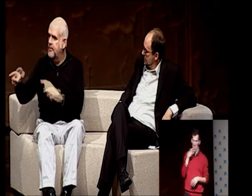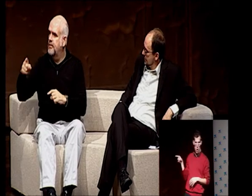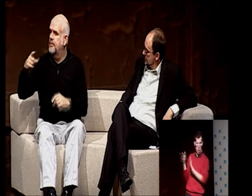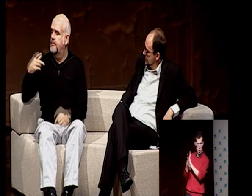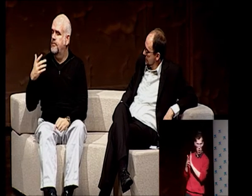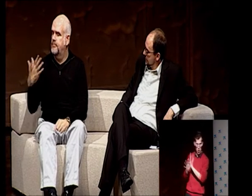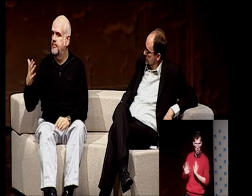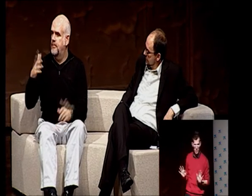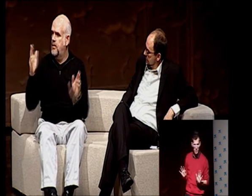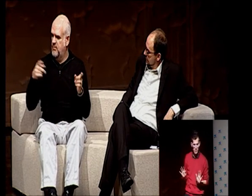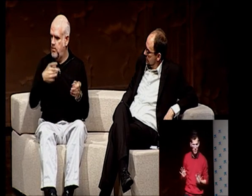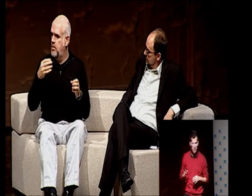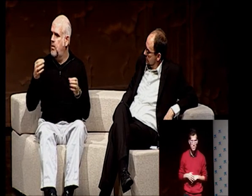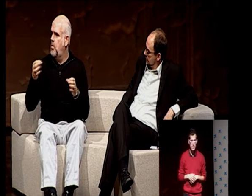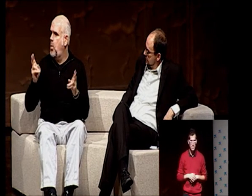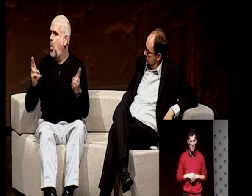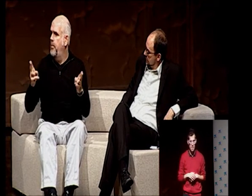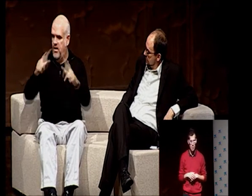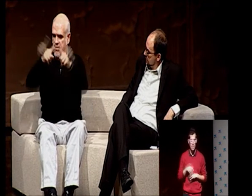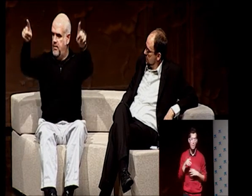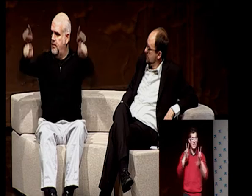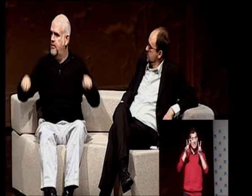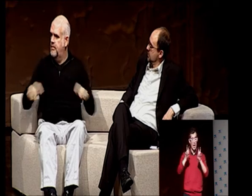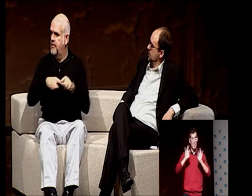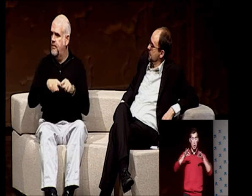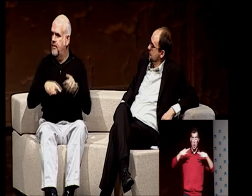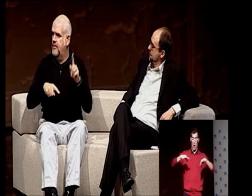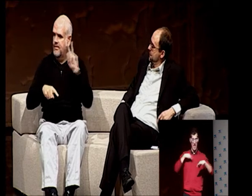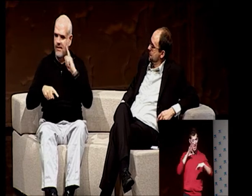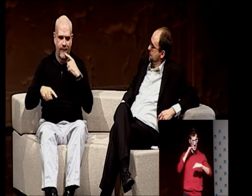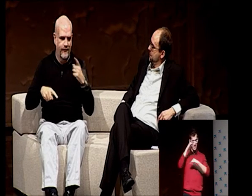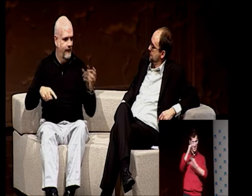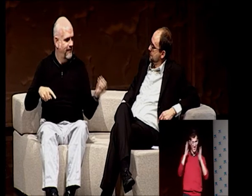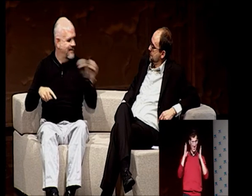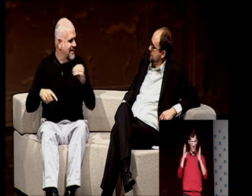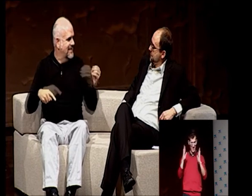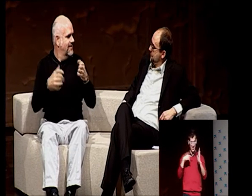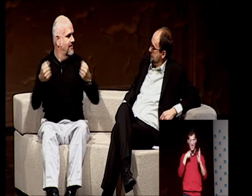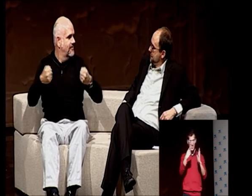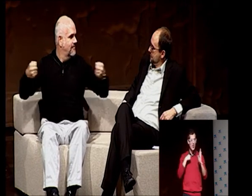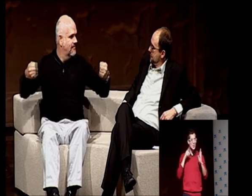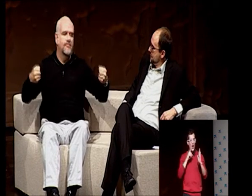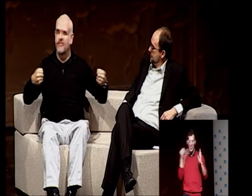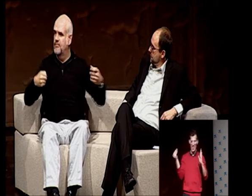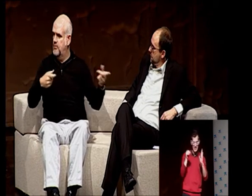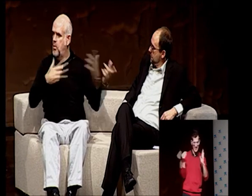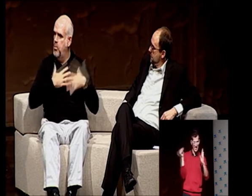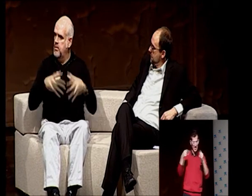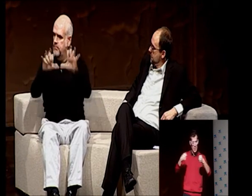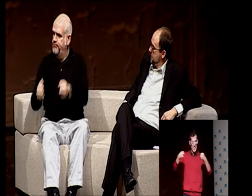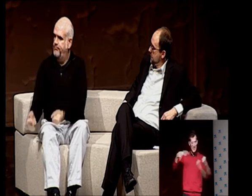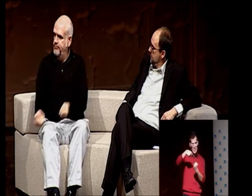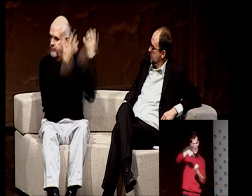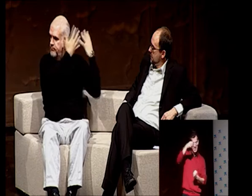bien yo sinceramente experto en neurología no soy pero un poco con lo que estaba diciendo de los